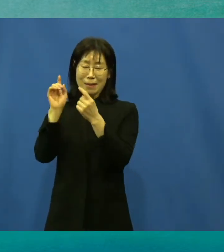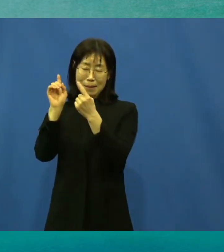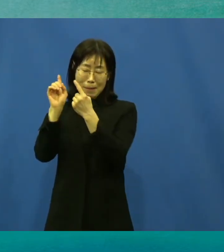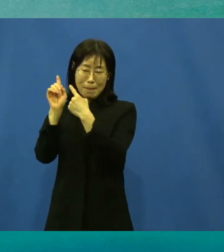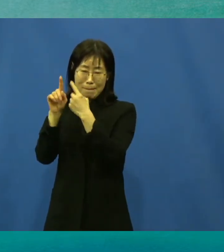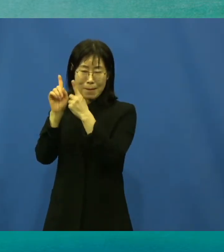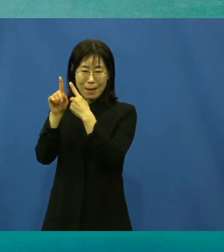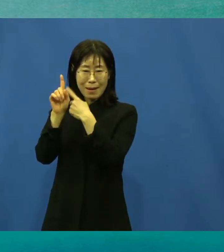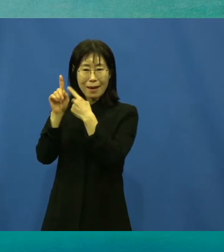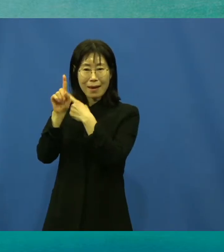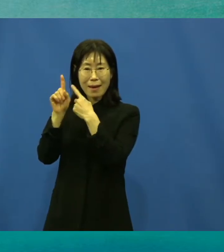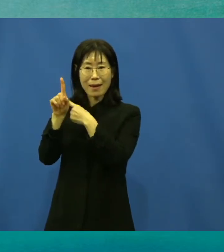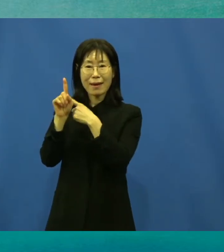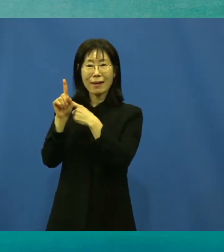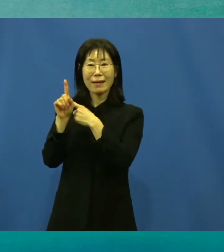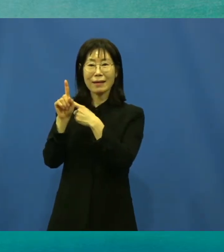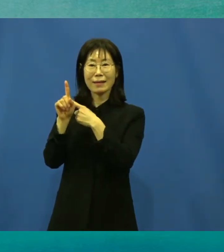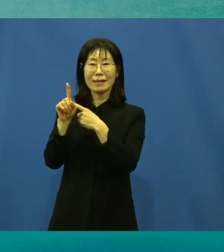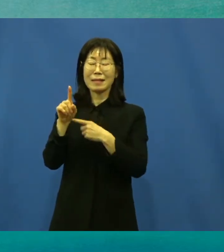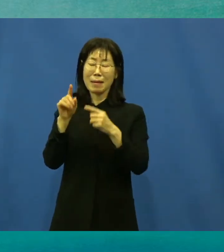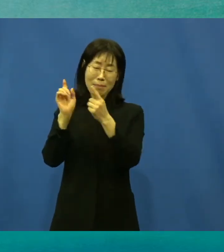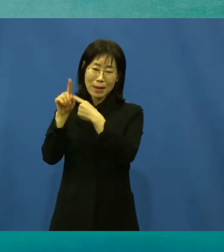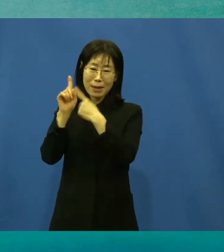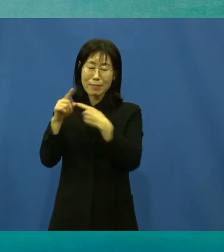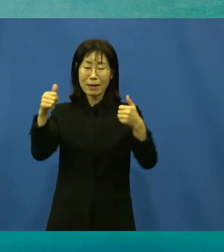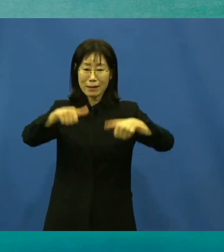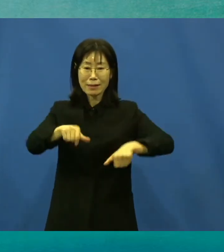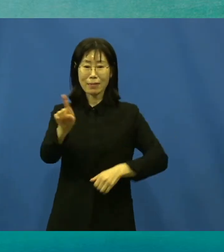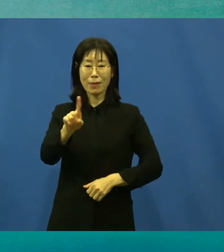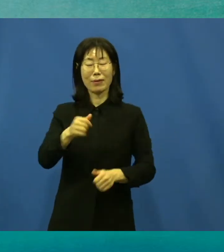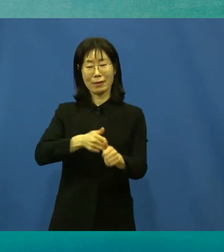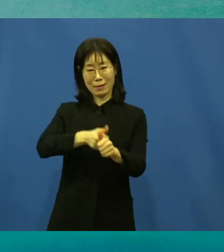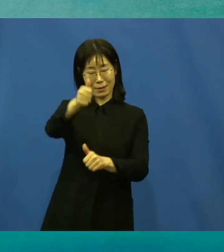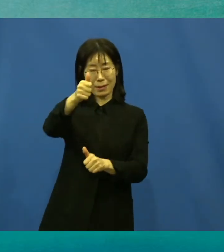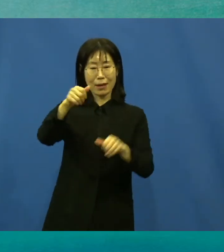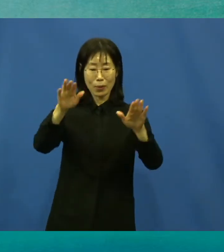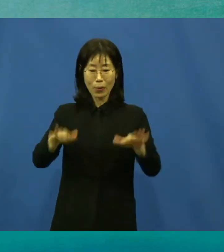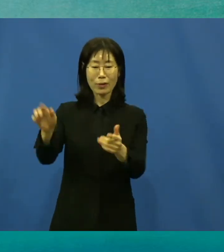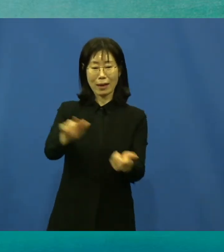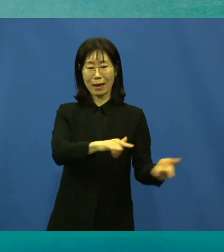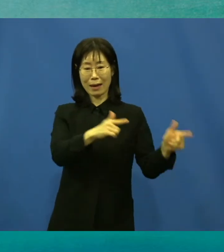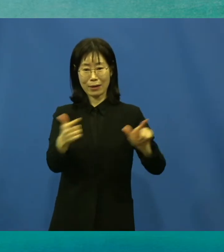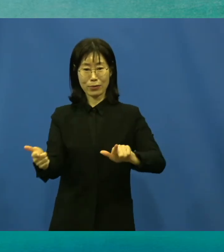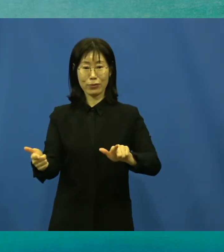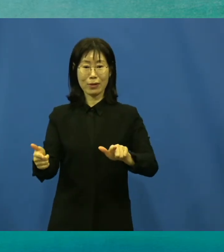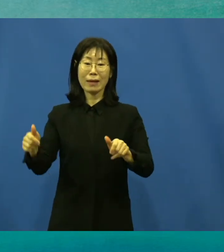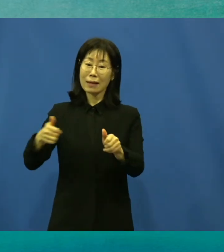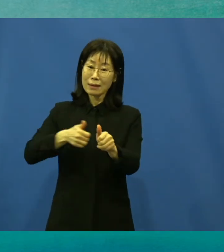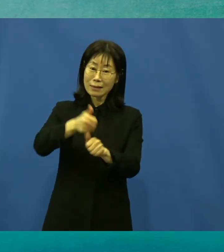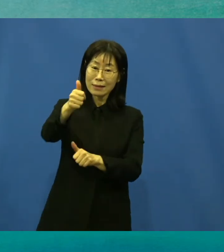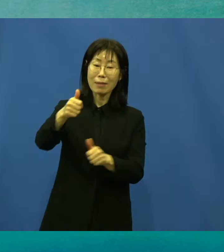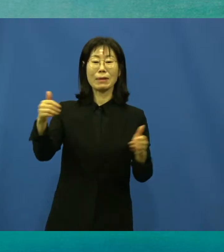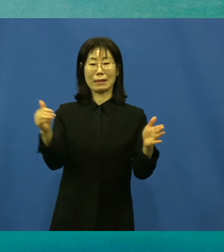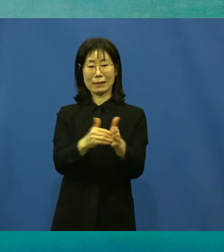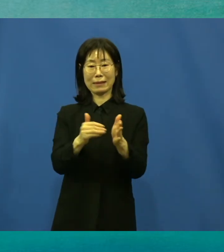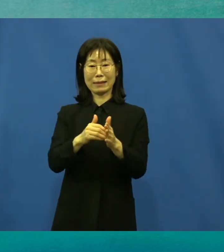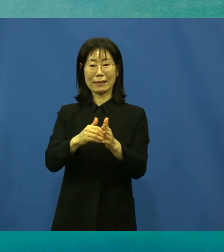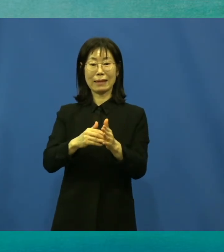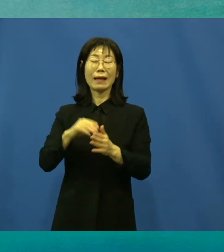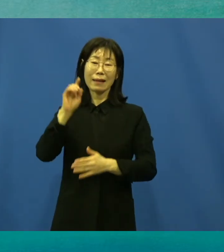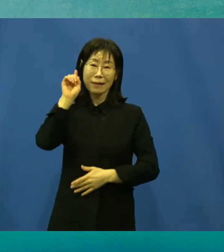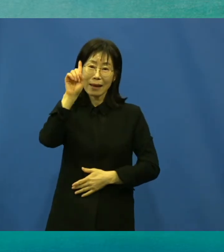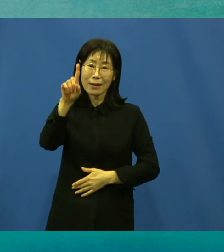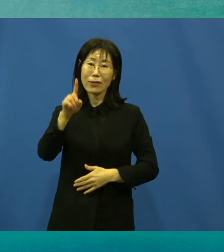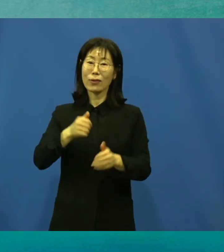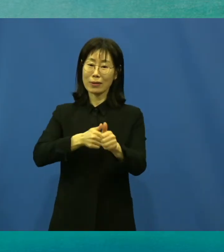매일 그날 승리하면 됩니다. 뭐 멀리 생각할 것도 없고 오늘 하루 승리하면 내일도 승리하겠죠.